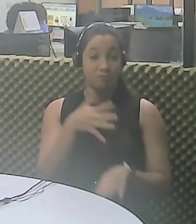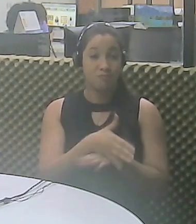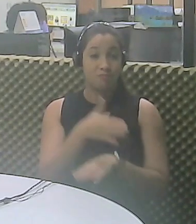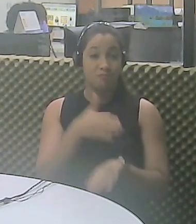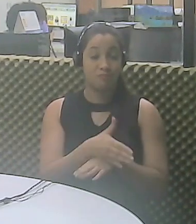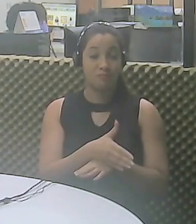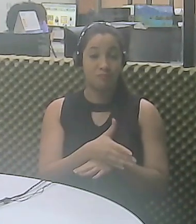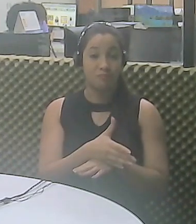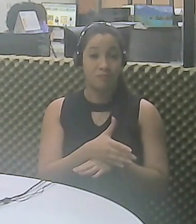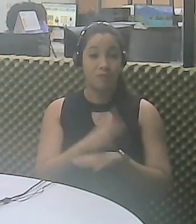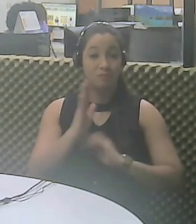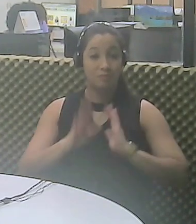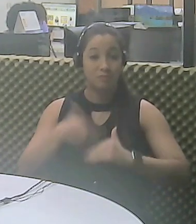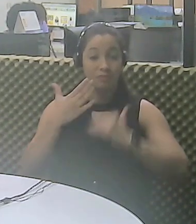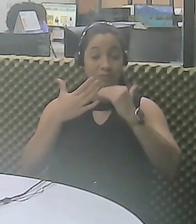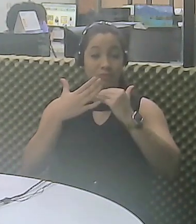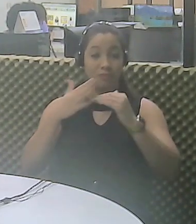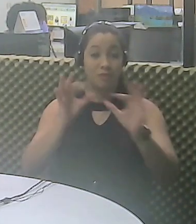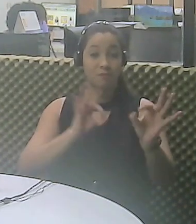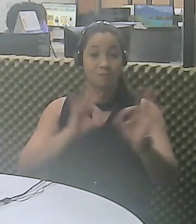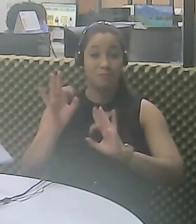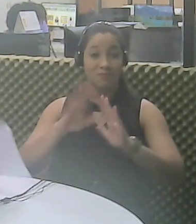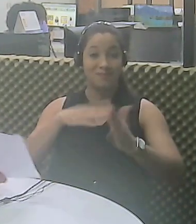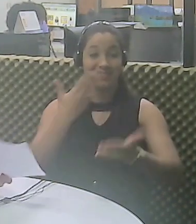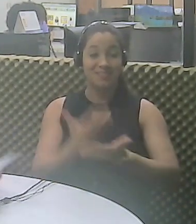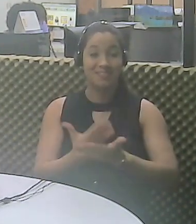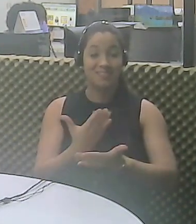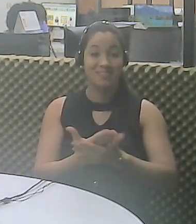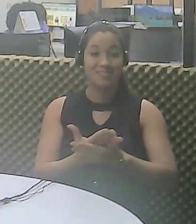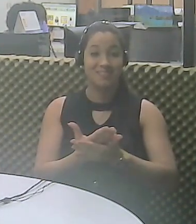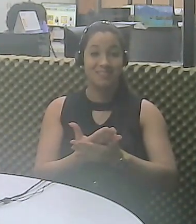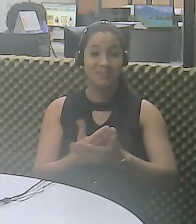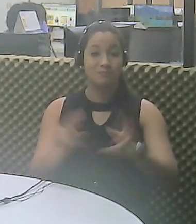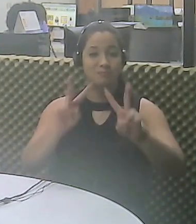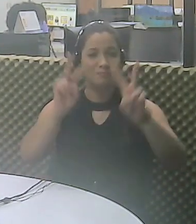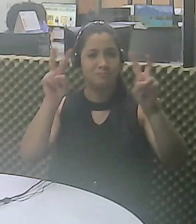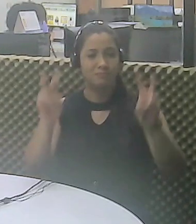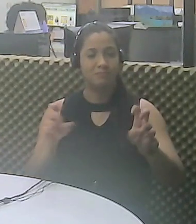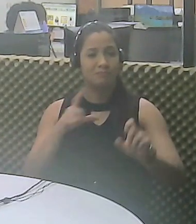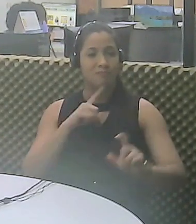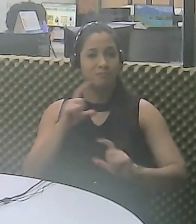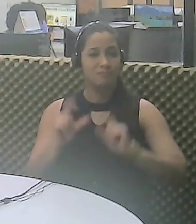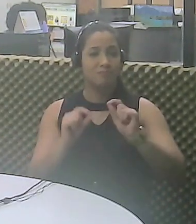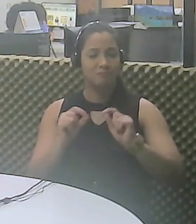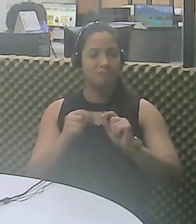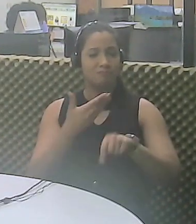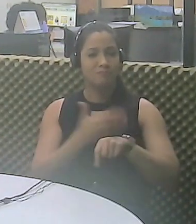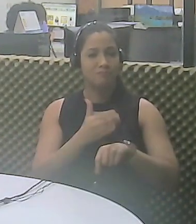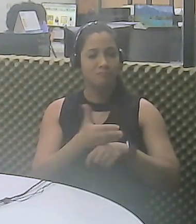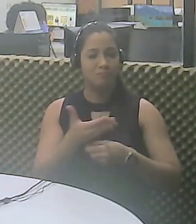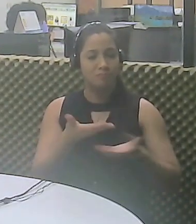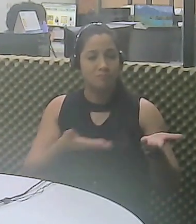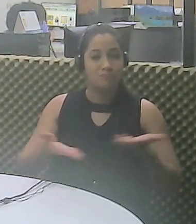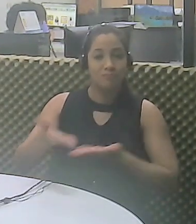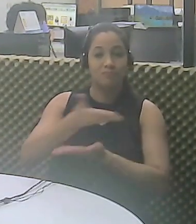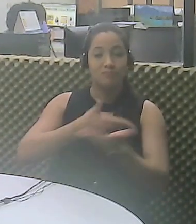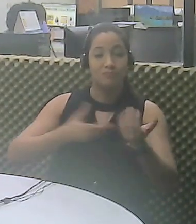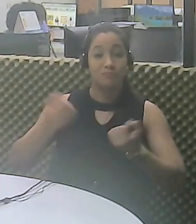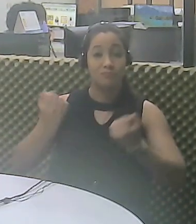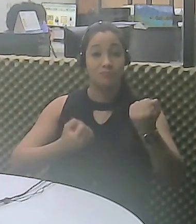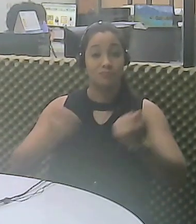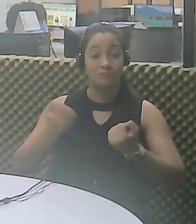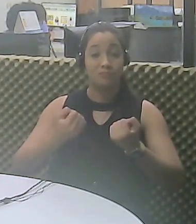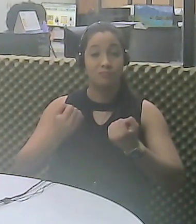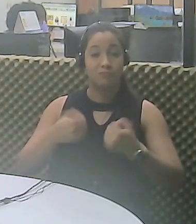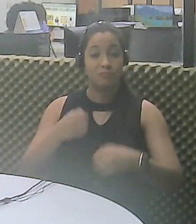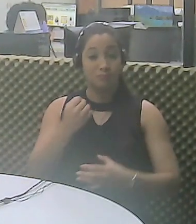das atividades desenvolvidas dentro do Projeto Escola. Entre os temas abordados, boas práticas na convivência no trânsito,